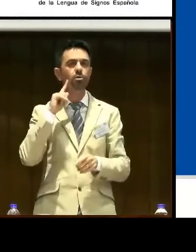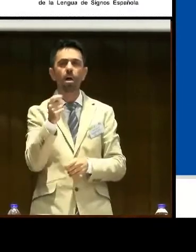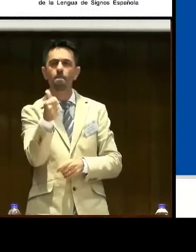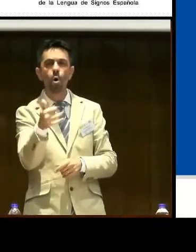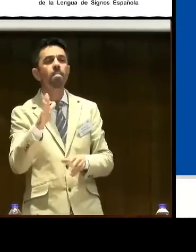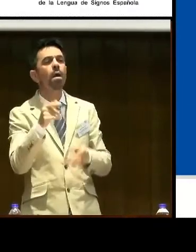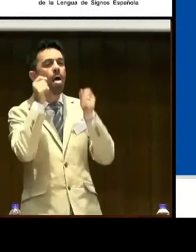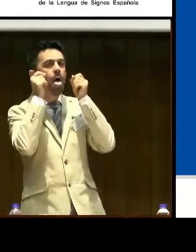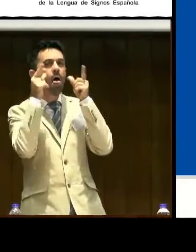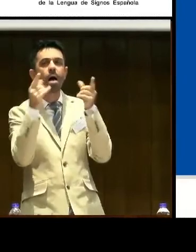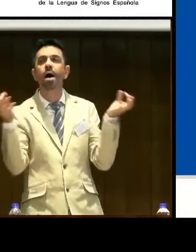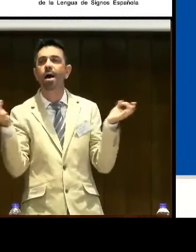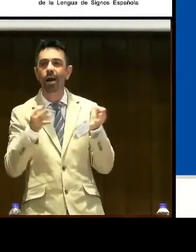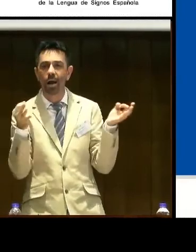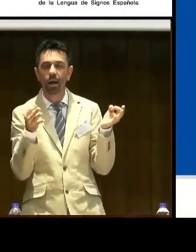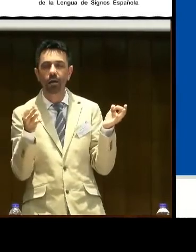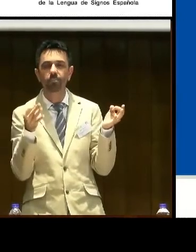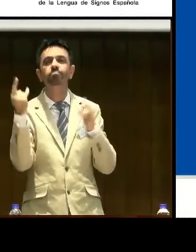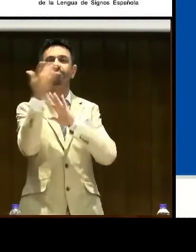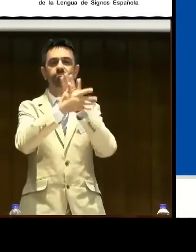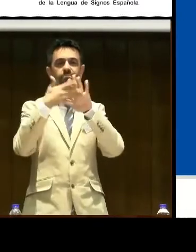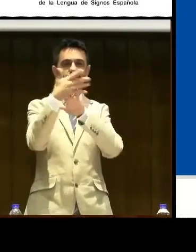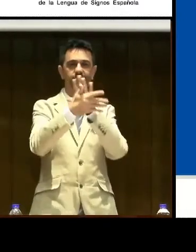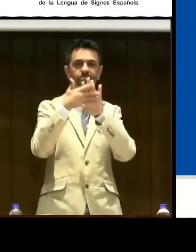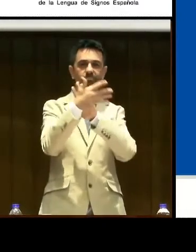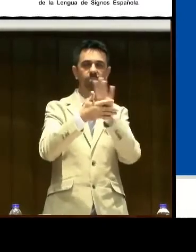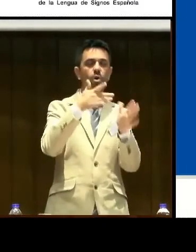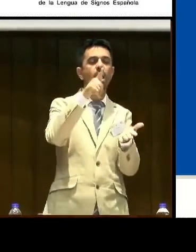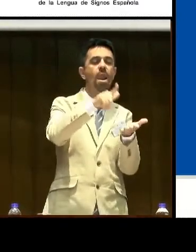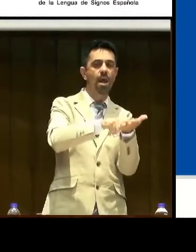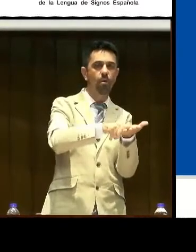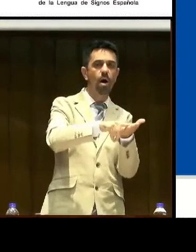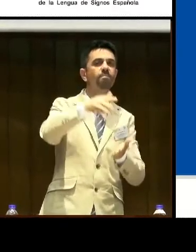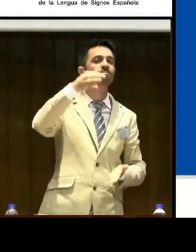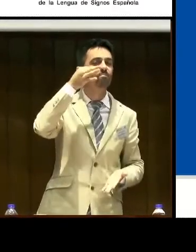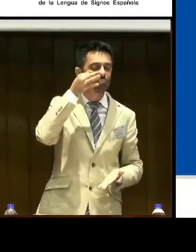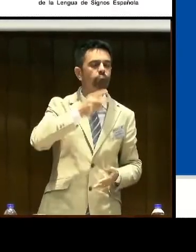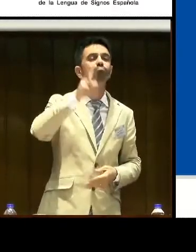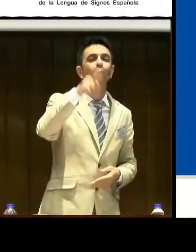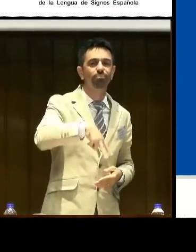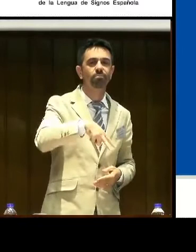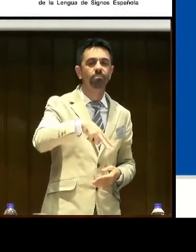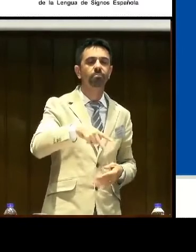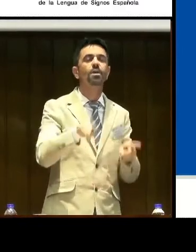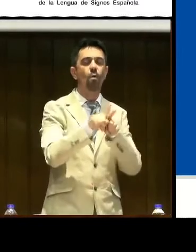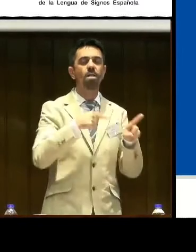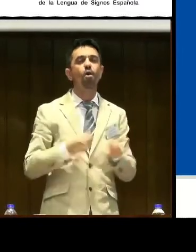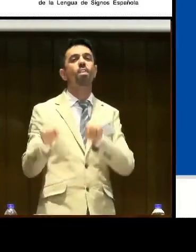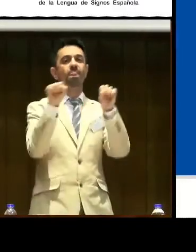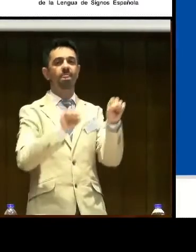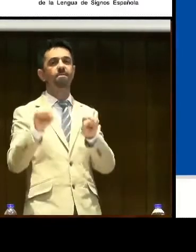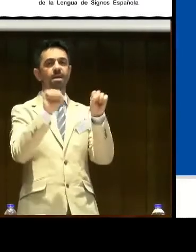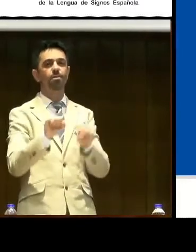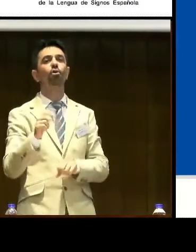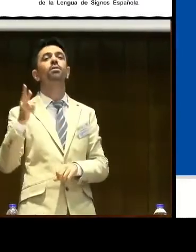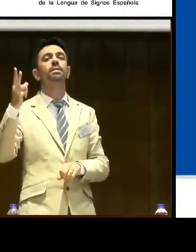personas sordas, llegó a saber, y con ello a creer y a defender conmigo, que esa comunicación